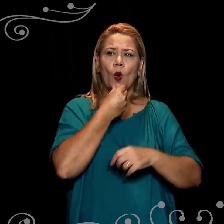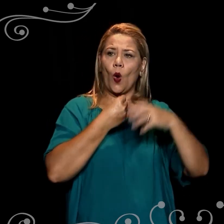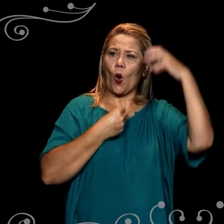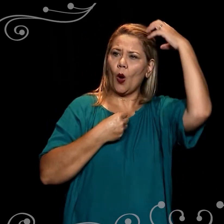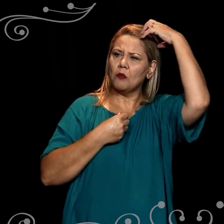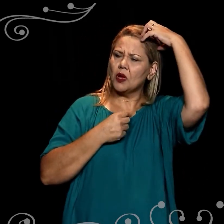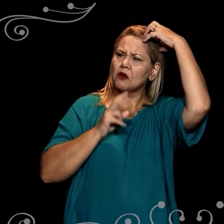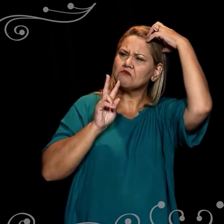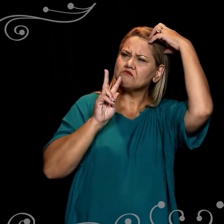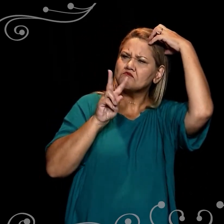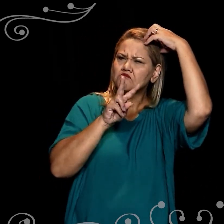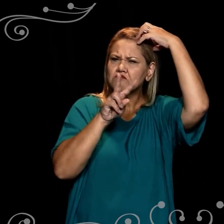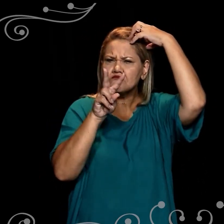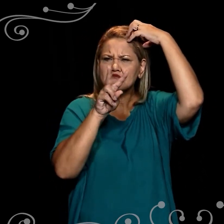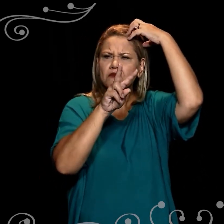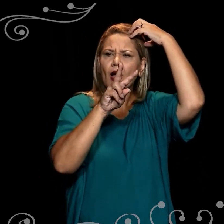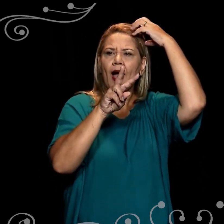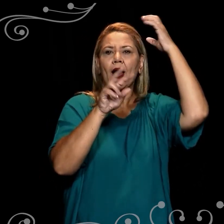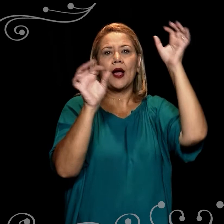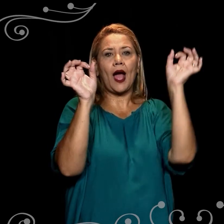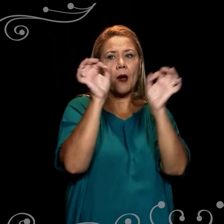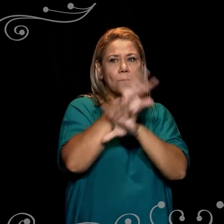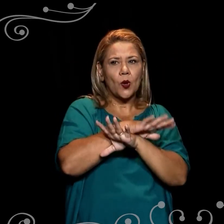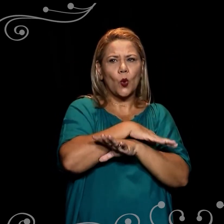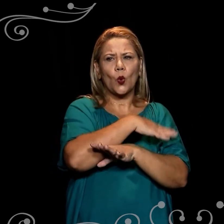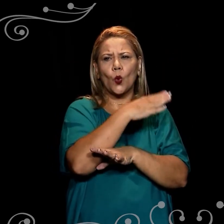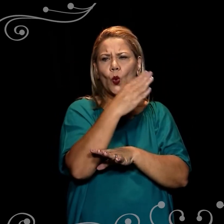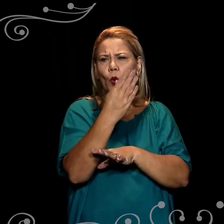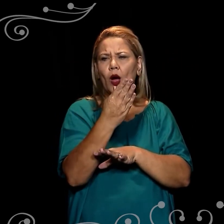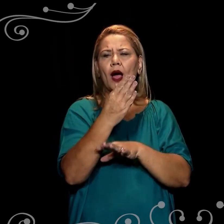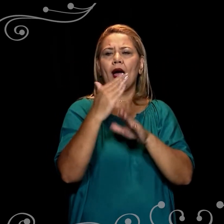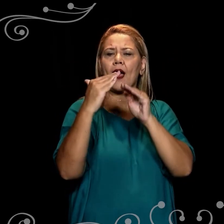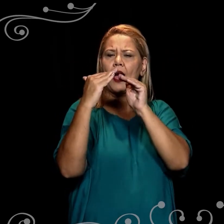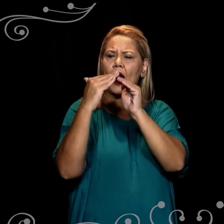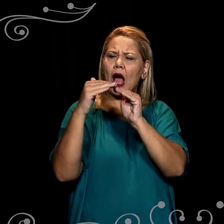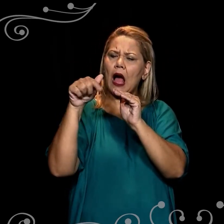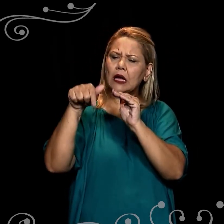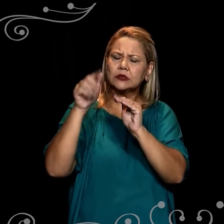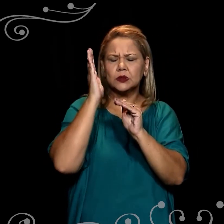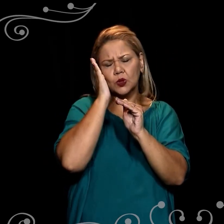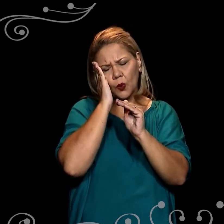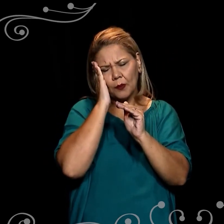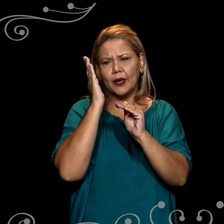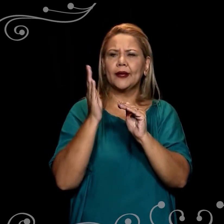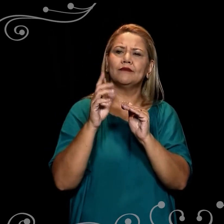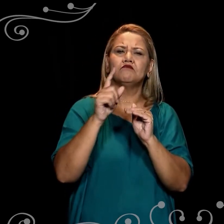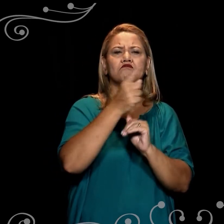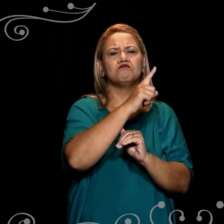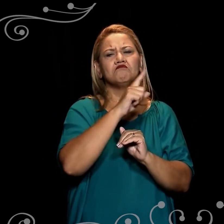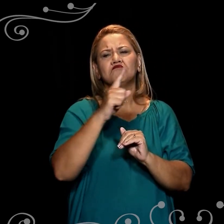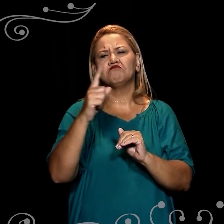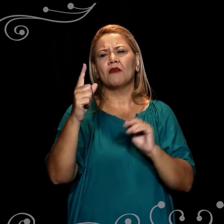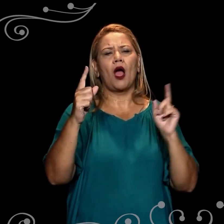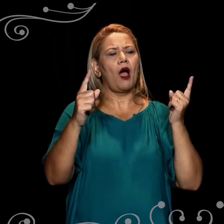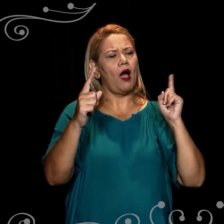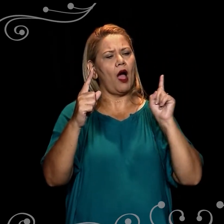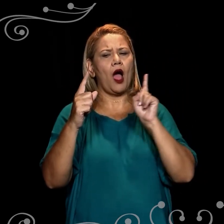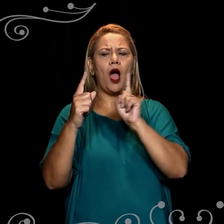para a casinha onde vivia, o rei se aproximou e perguntou porque ela não deixava o garoto tocar seu